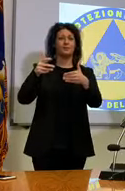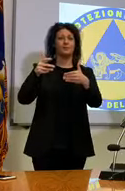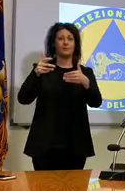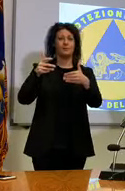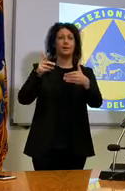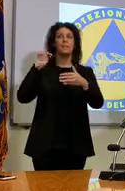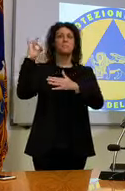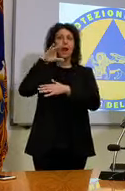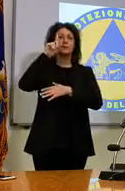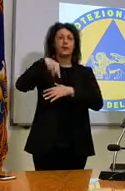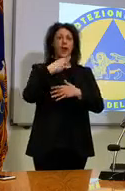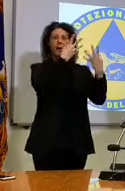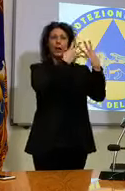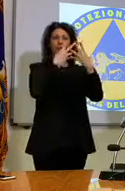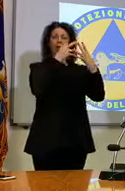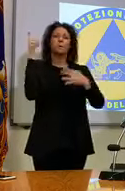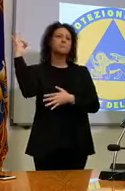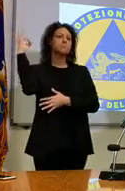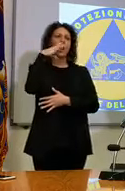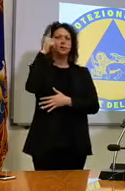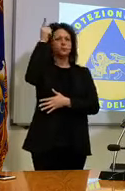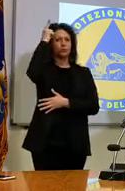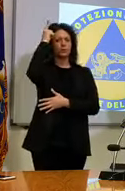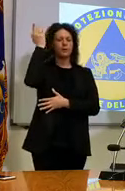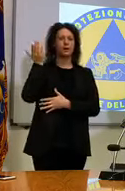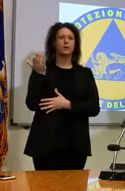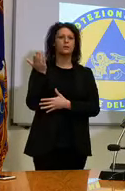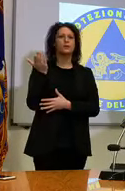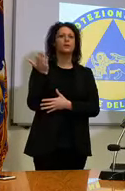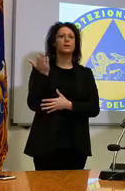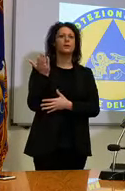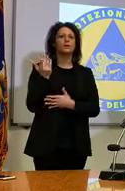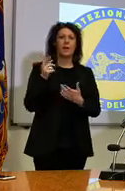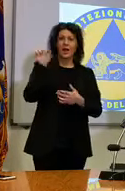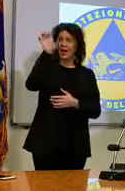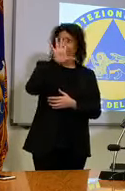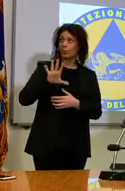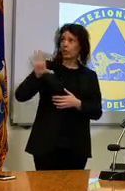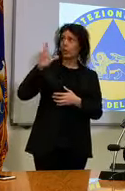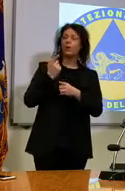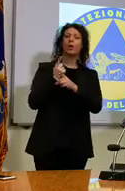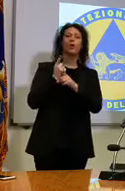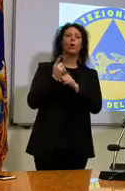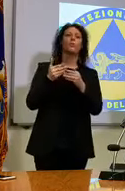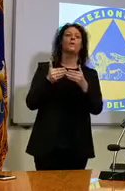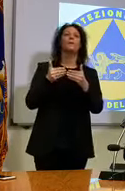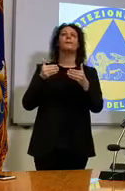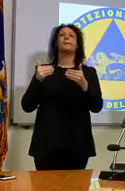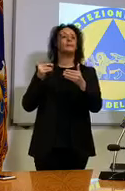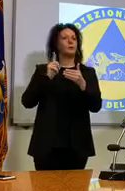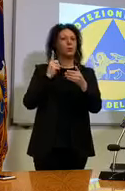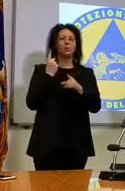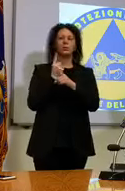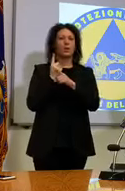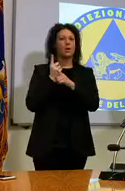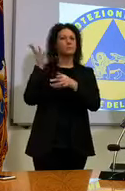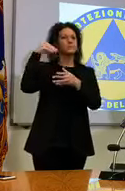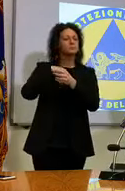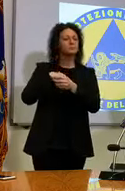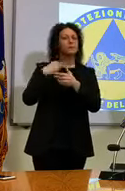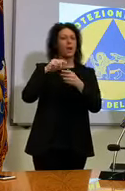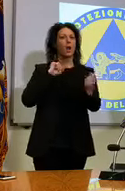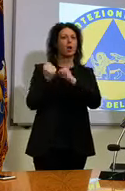ma dall'altro è anche vero che l'Europa non può pensare di restare fuori da questa partita. Mi faccio una domanda